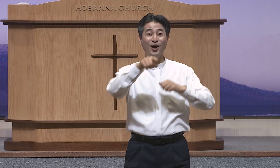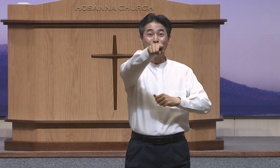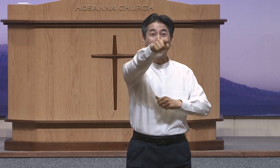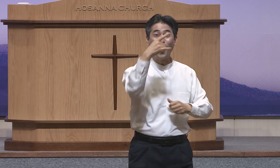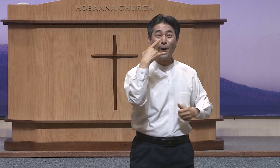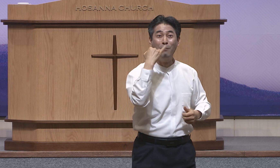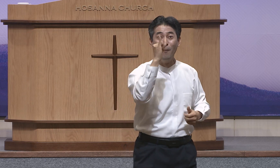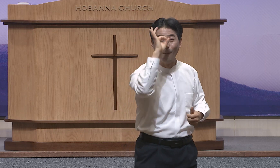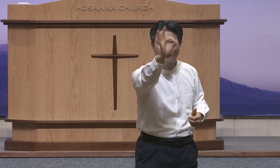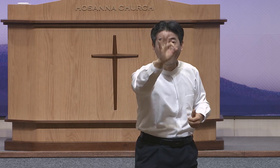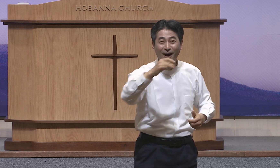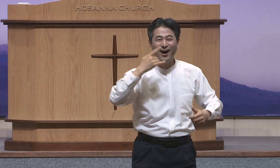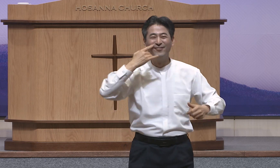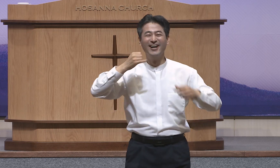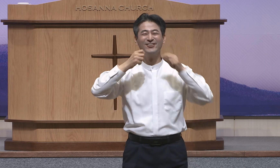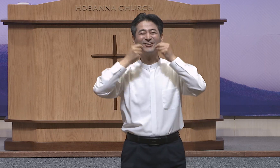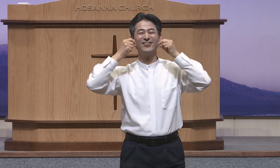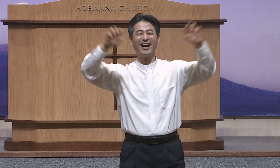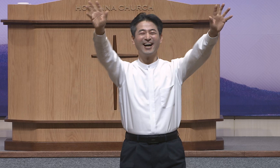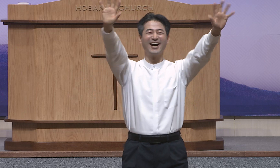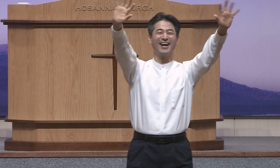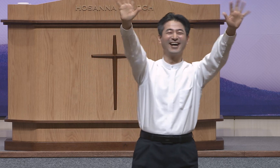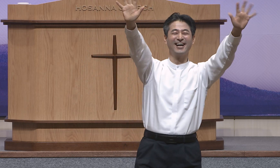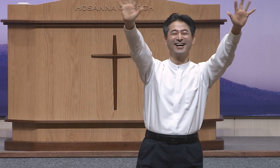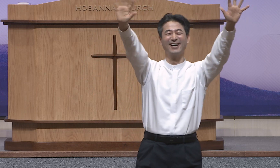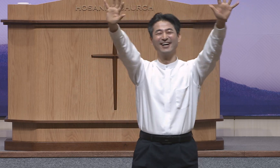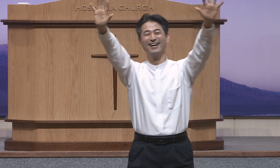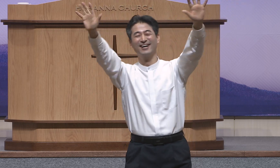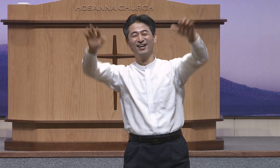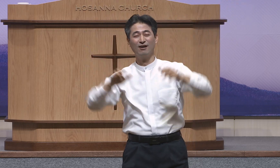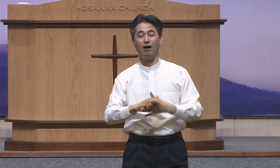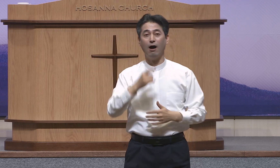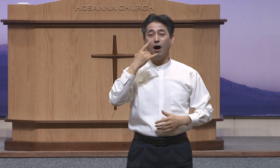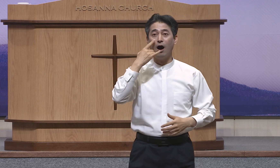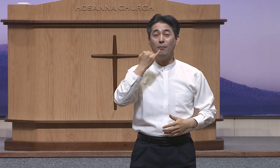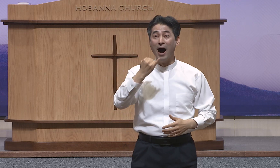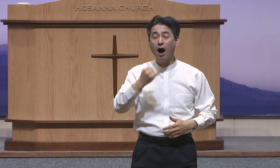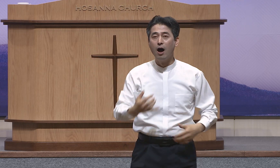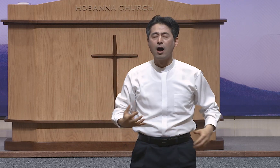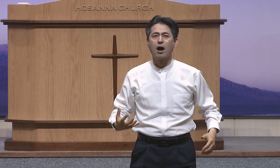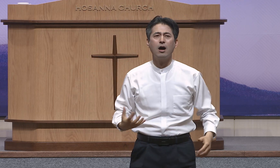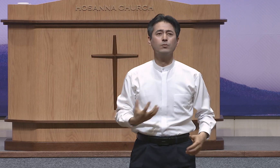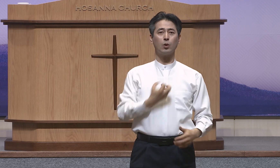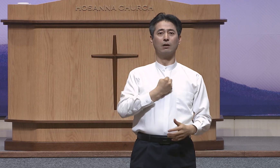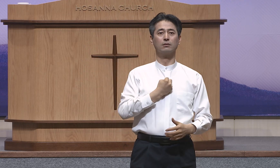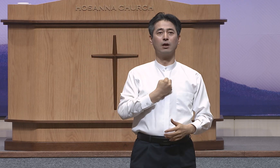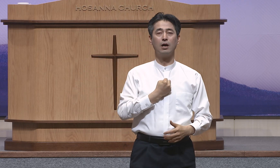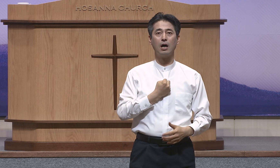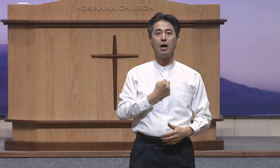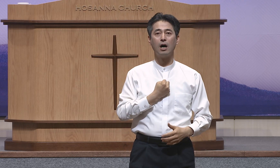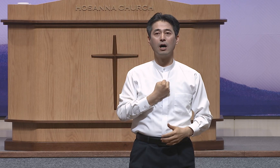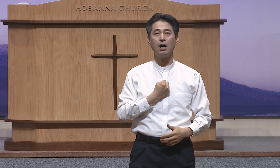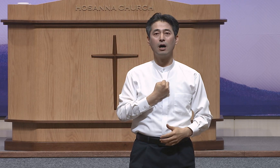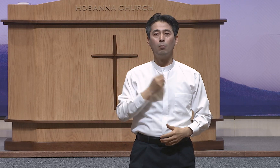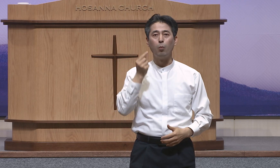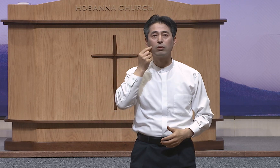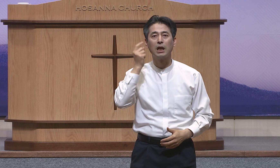듣지도 못하고 앞에 엄마가 오니까 너무나도 반가워서 엄마 하면서 두 손으로 흔들었는데 어머니께서는 너무나